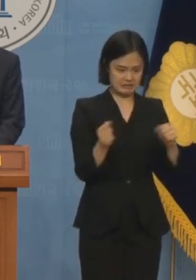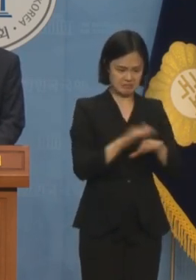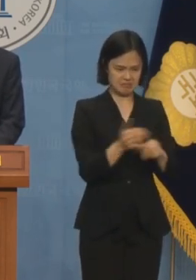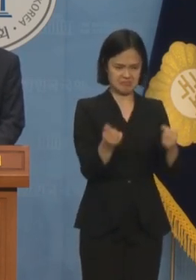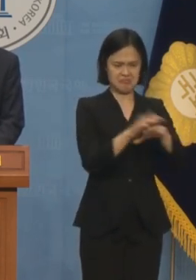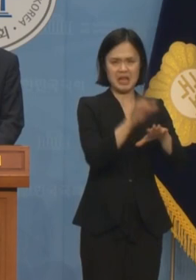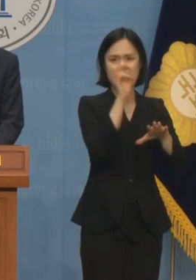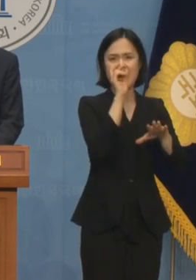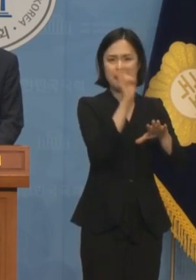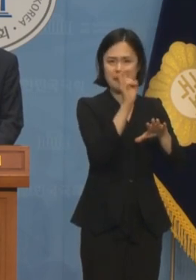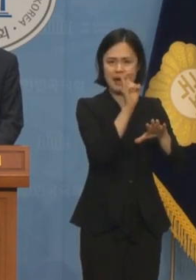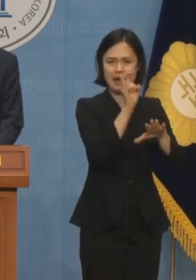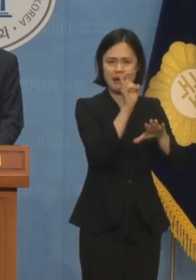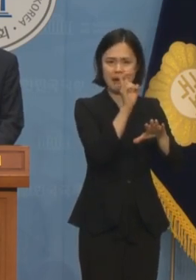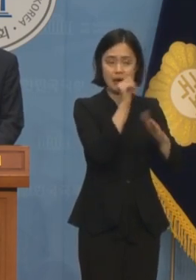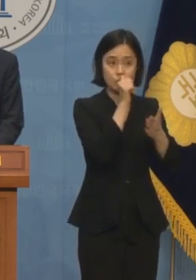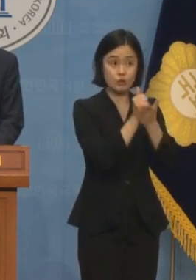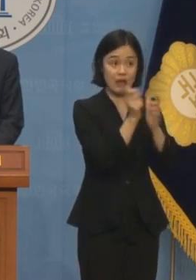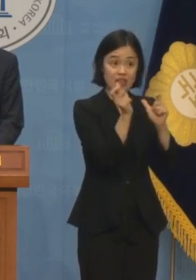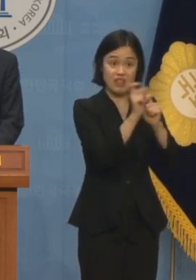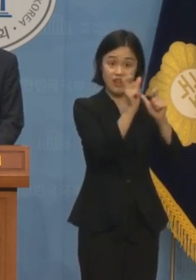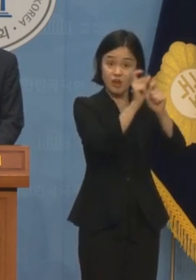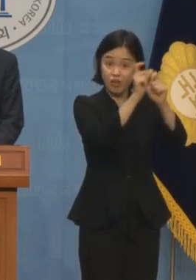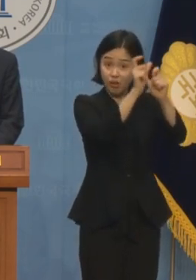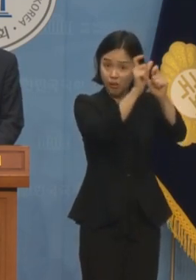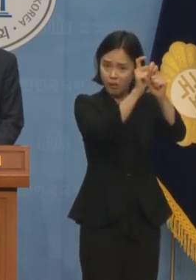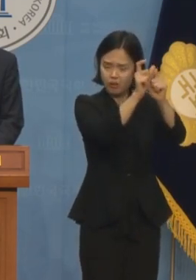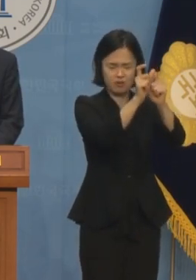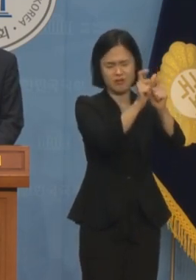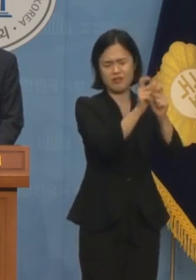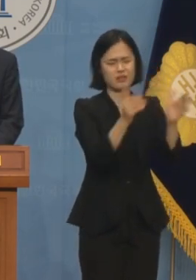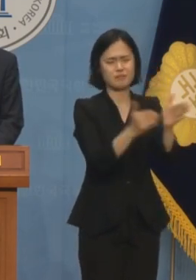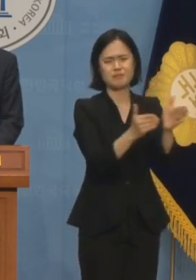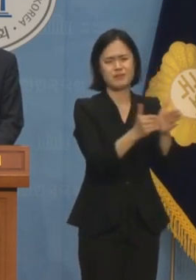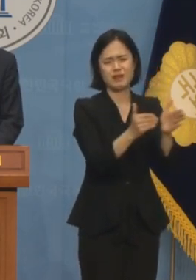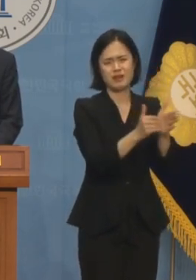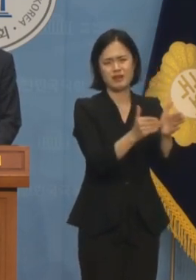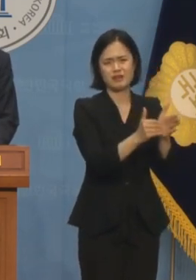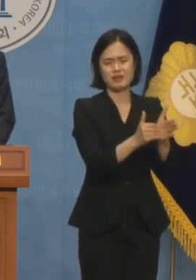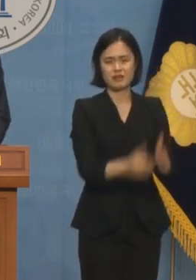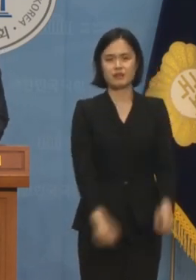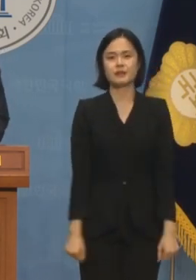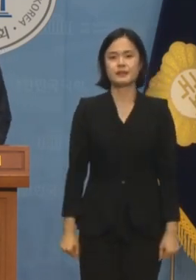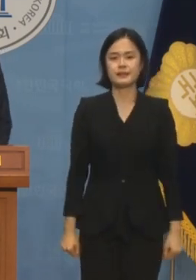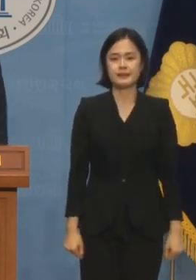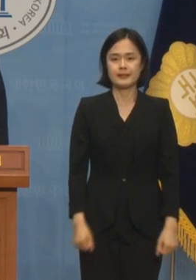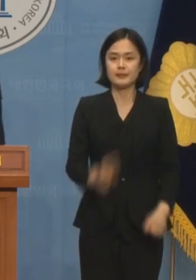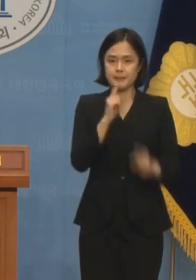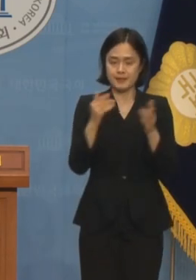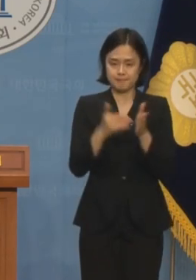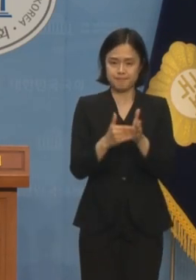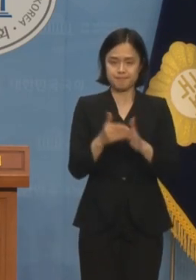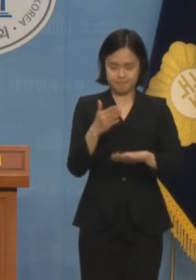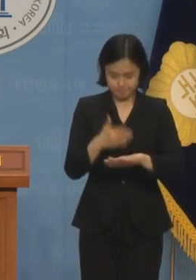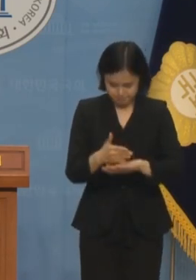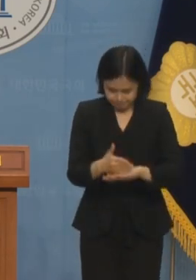대표의 악의 연대기는 이제 멈춰져야 합니다. 이상입니다.